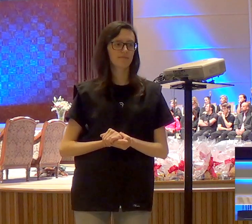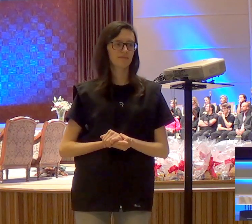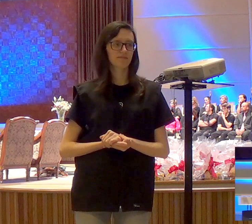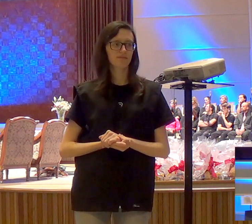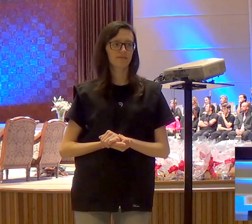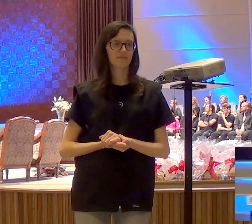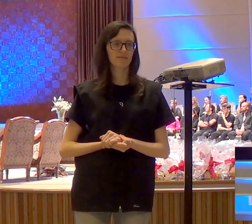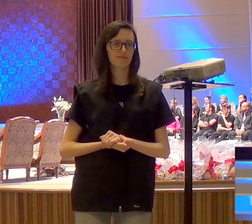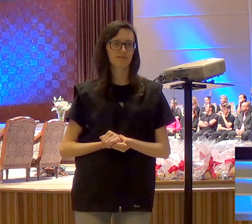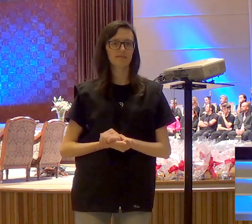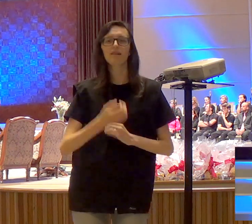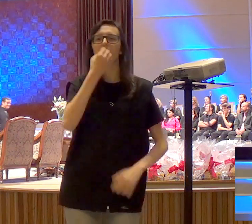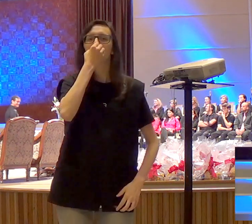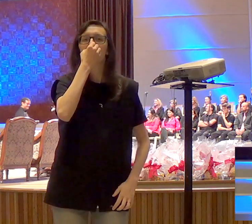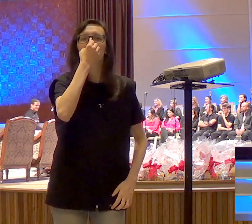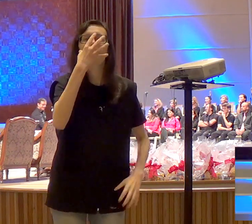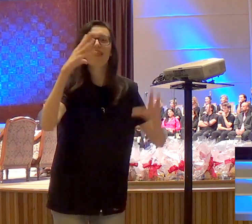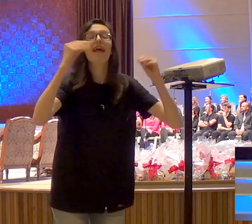Boa noite.